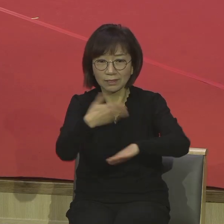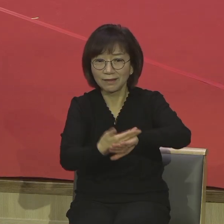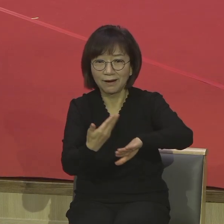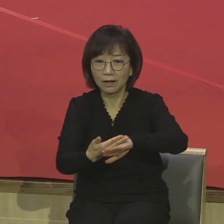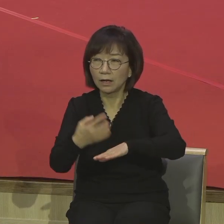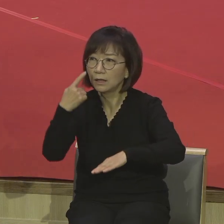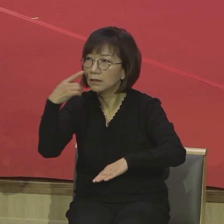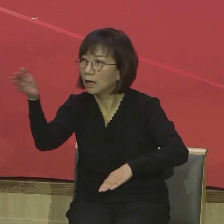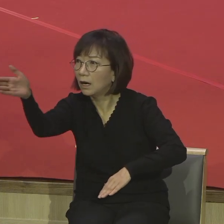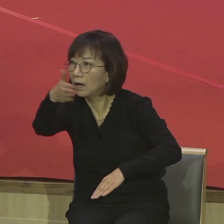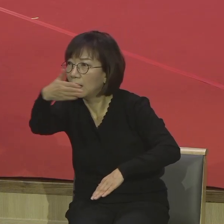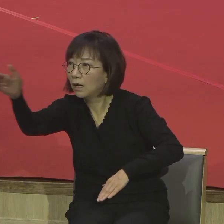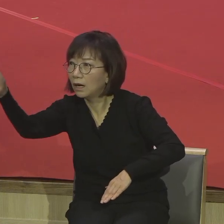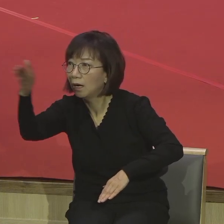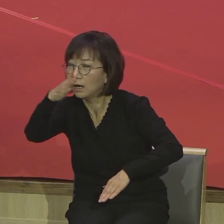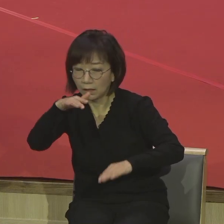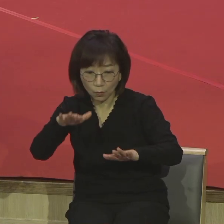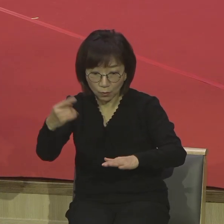사람을